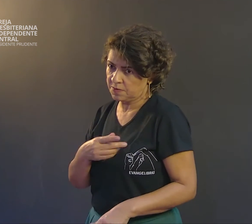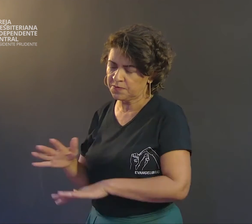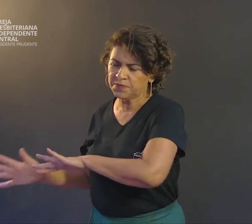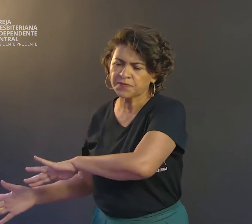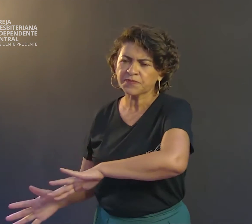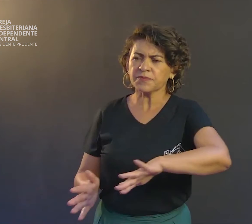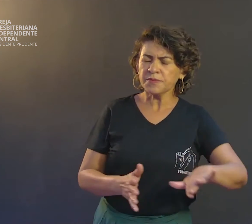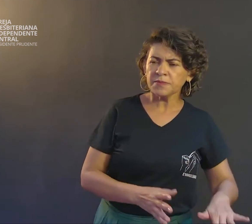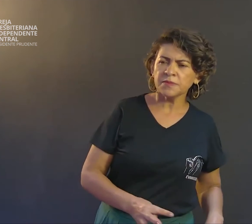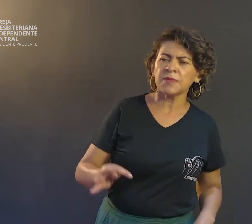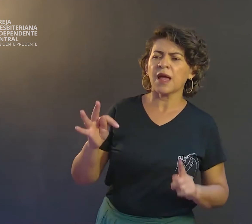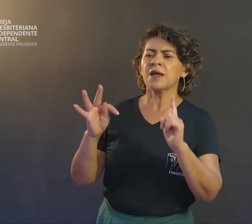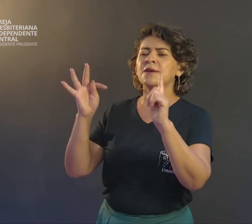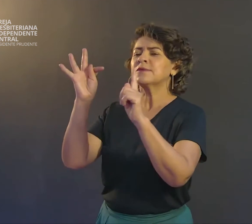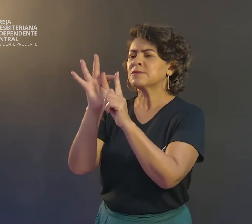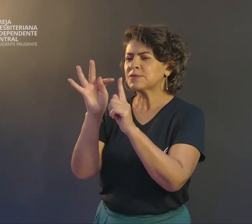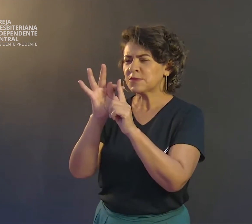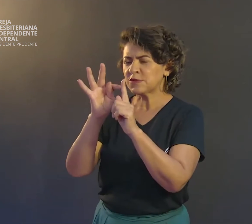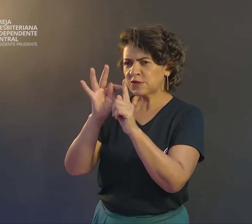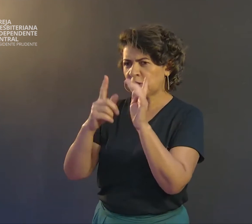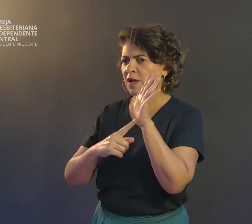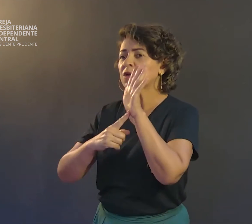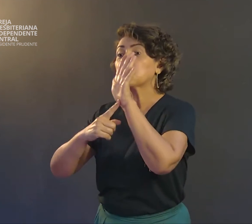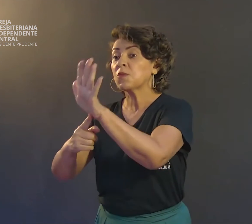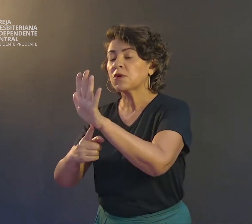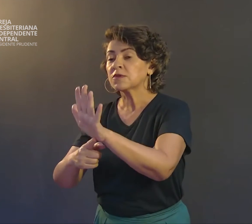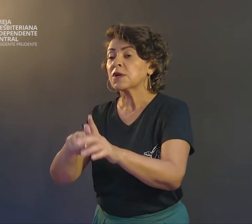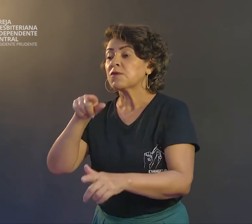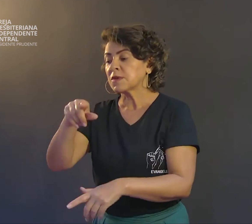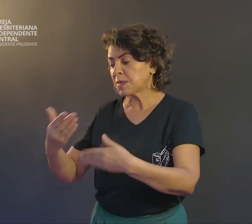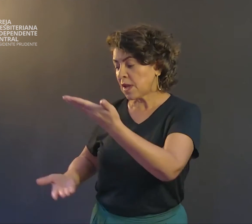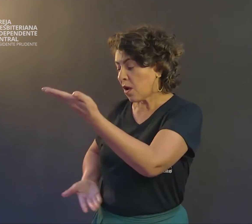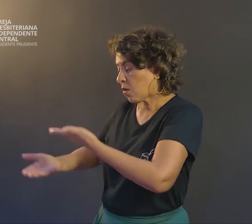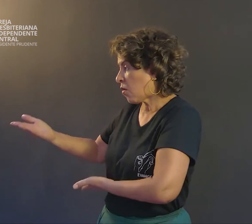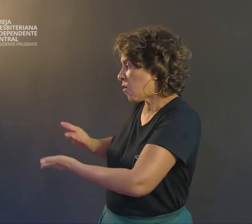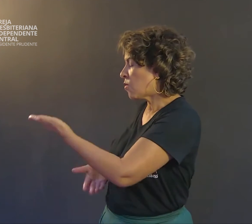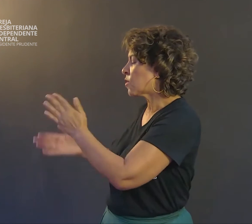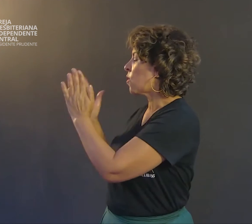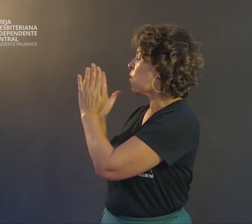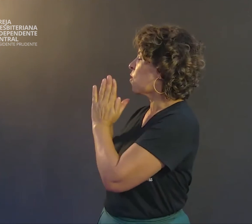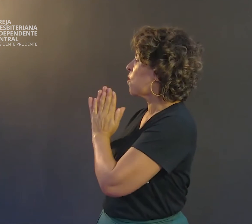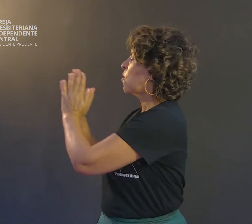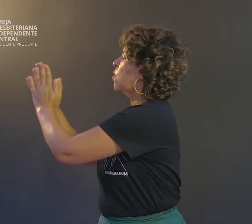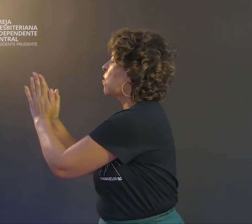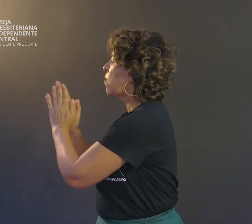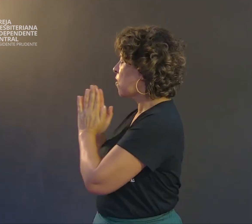Portanto, confessem os seus pecados uns aos outros e orem uns pelos outros para